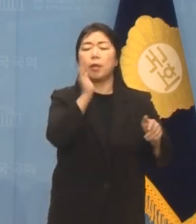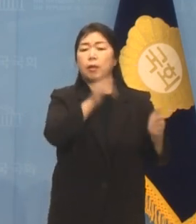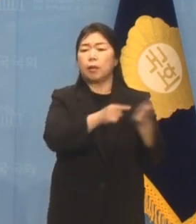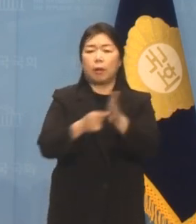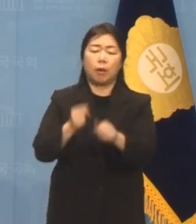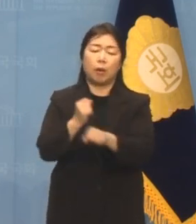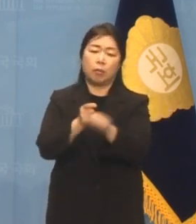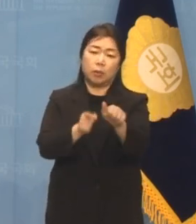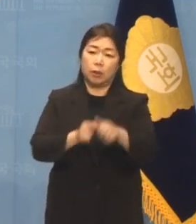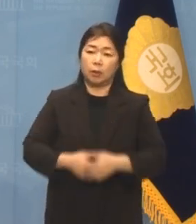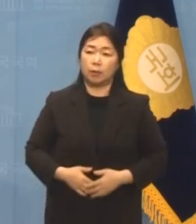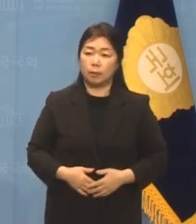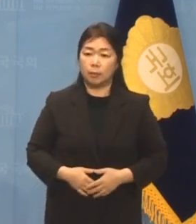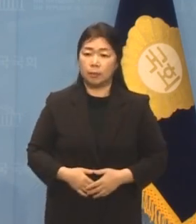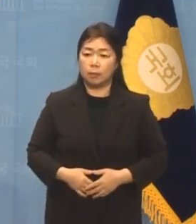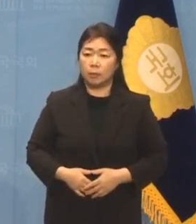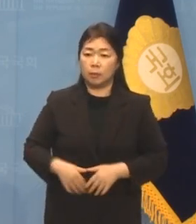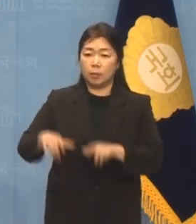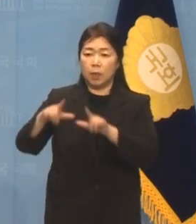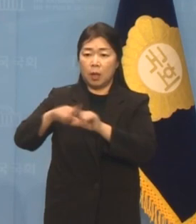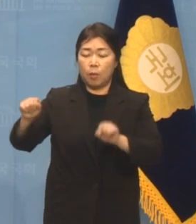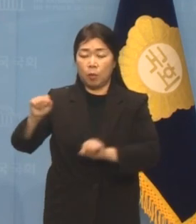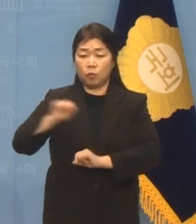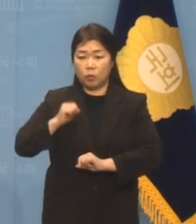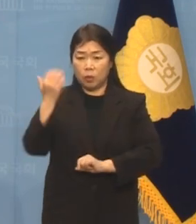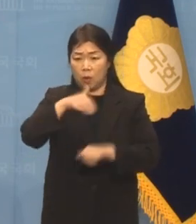꺼내서 우리가 얻고자 하는게